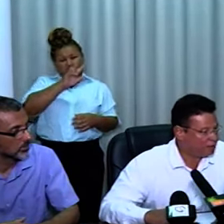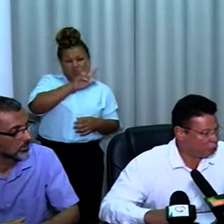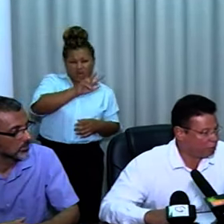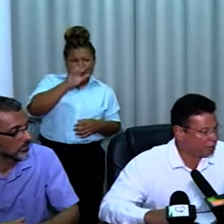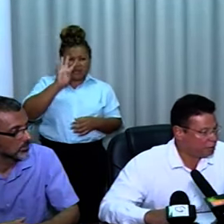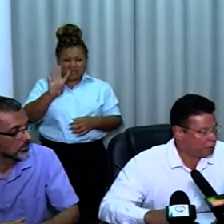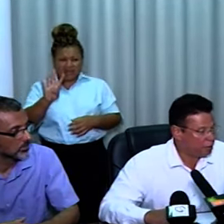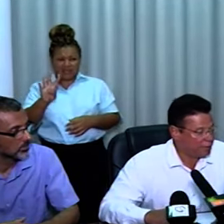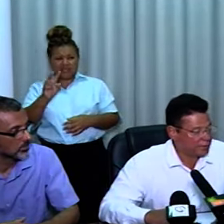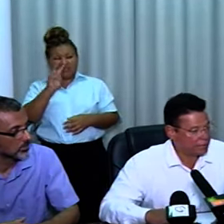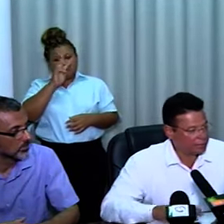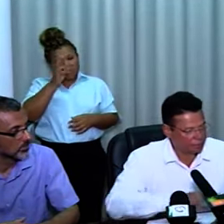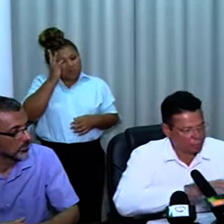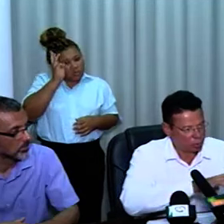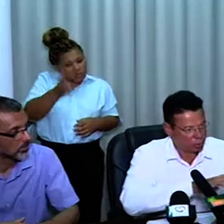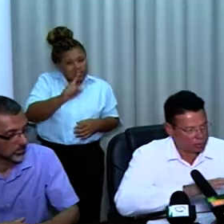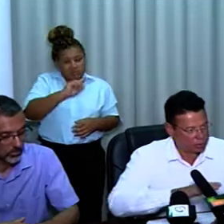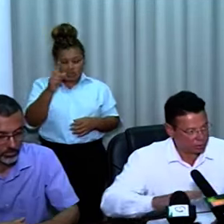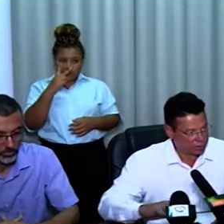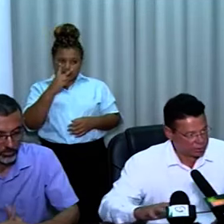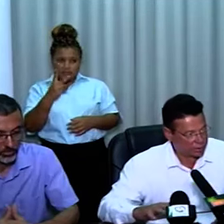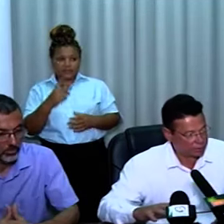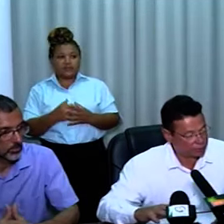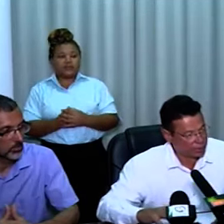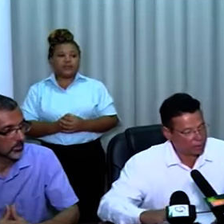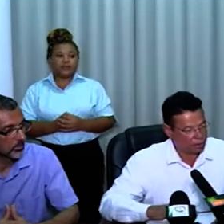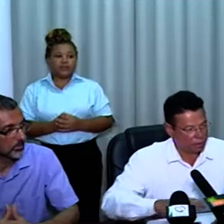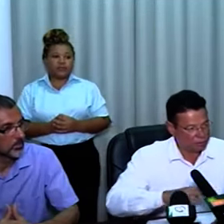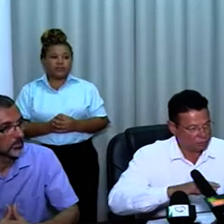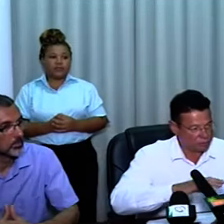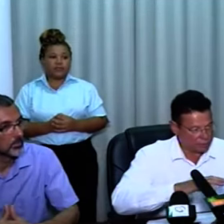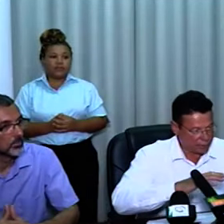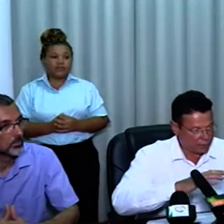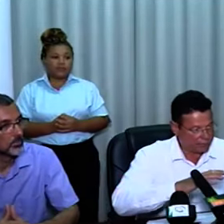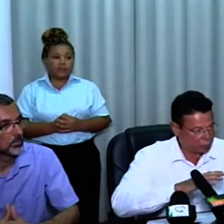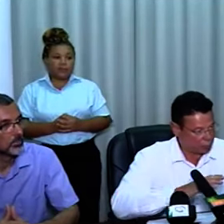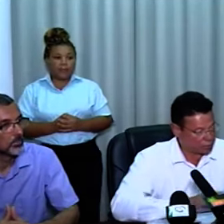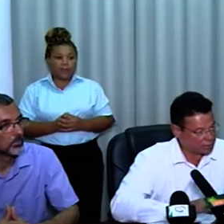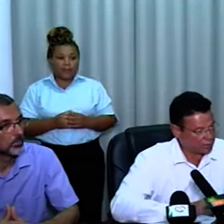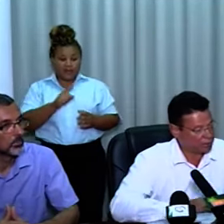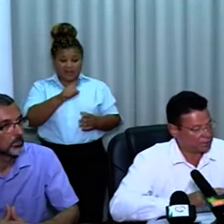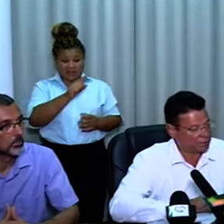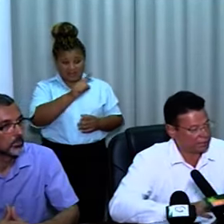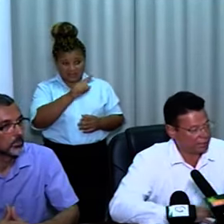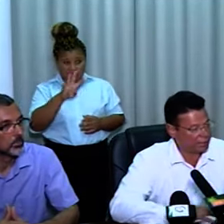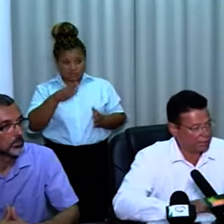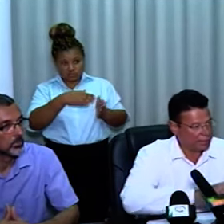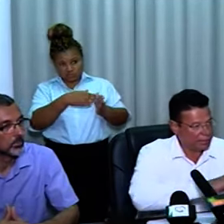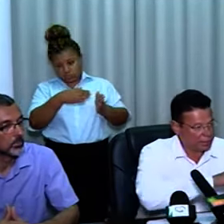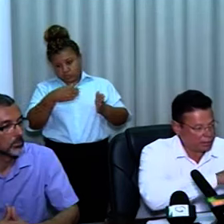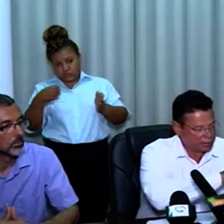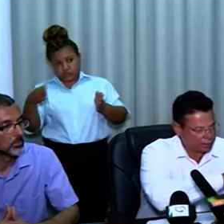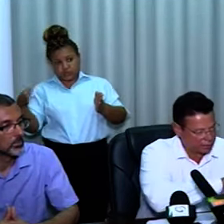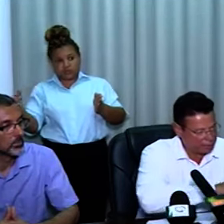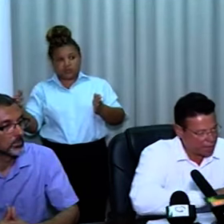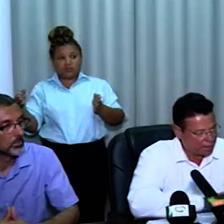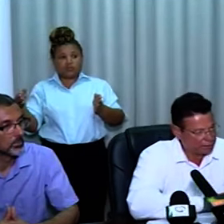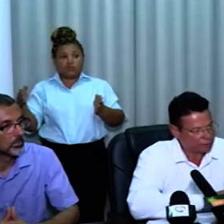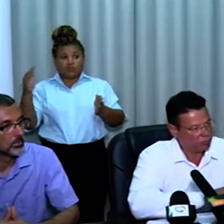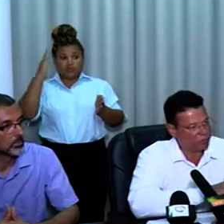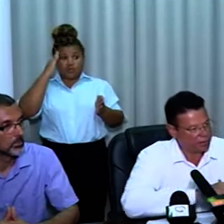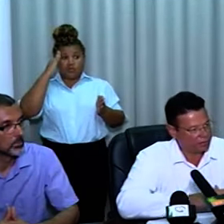plus développée. Et ça peut être contagiousness là. D'après mon virologiste, d'après mon recenseur, il est très